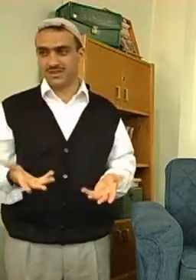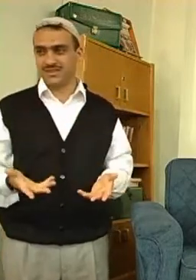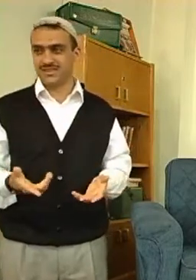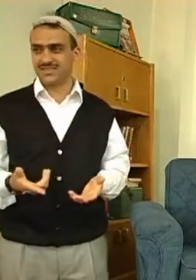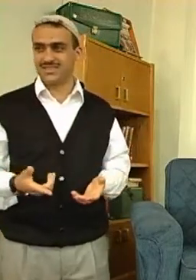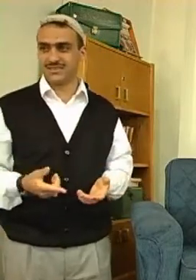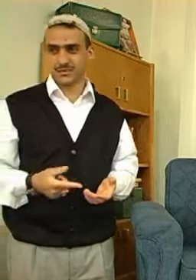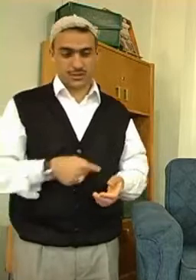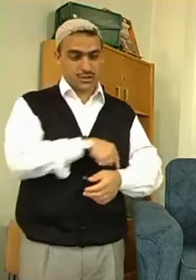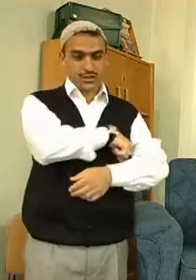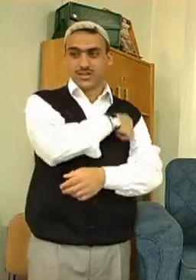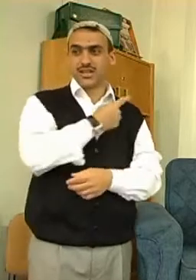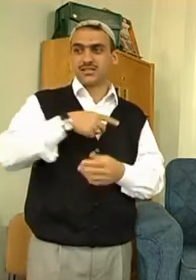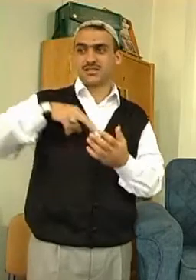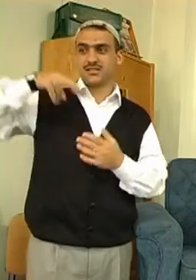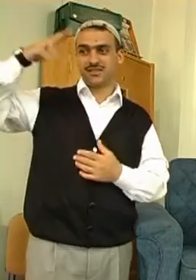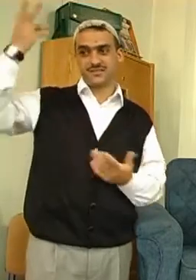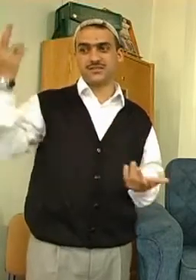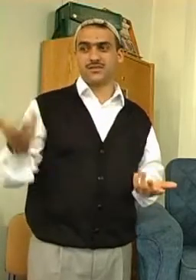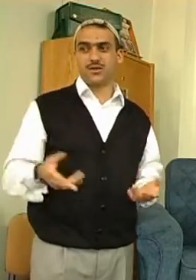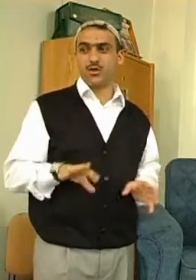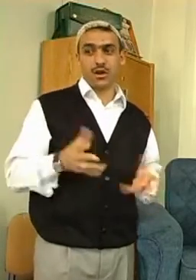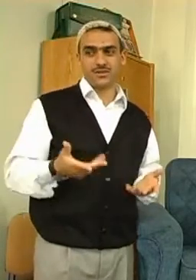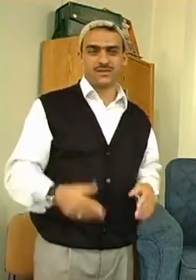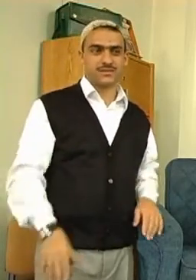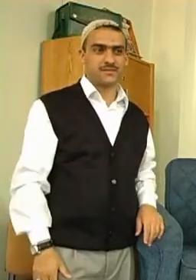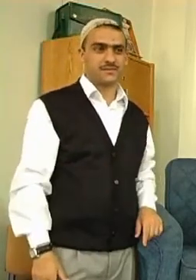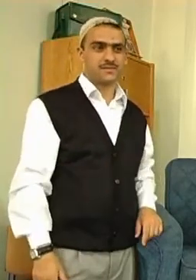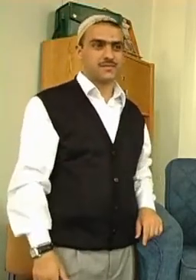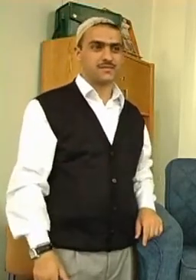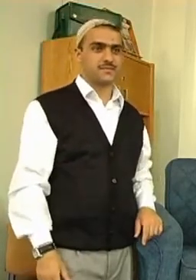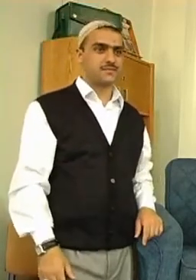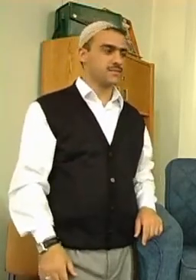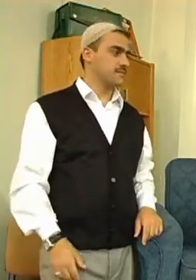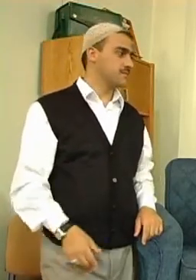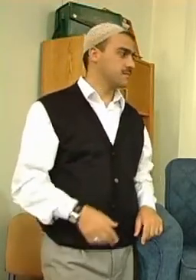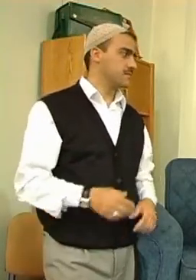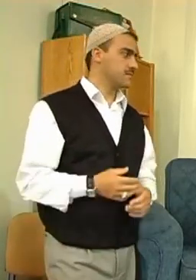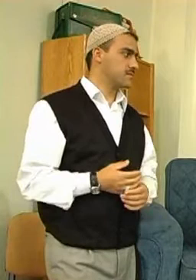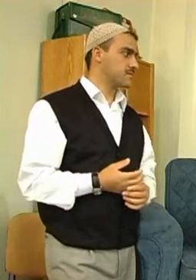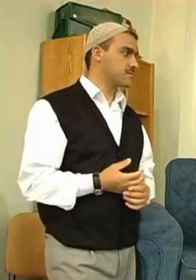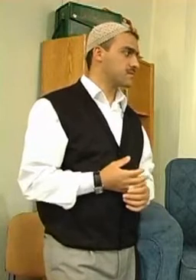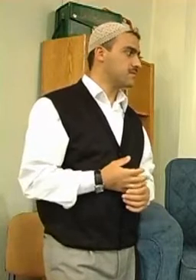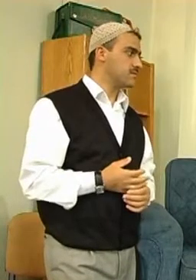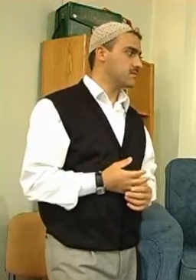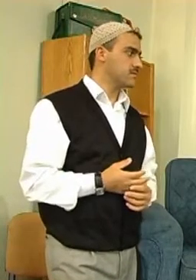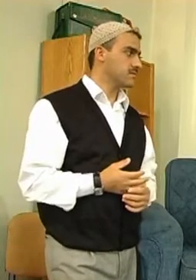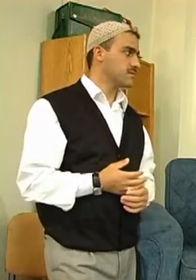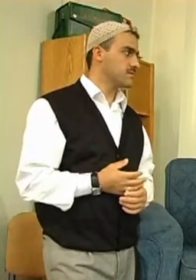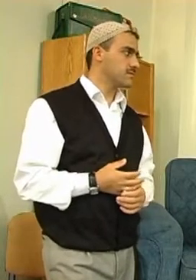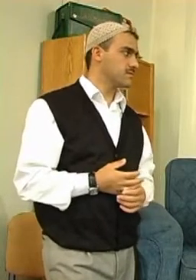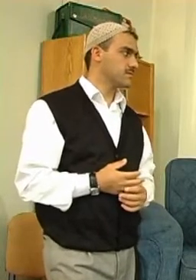İşte o demek ki o atom o adama göre şey, kaplıca kadar. Şimdi bazısına diyor dünya